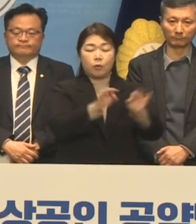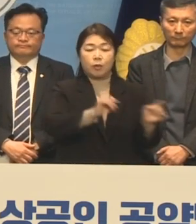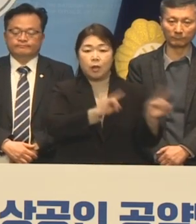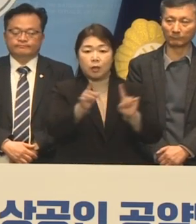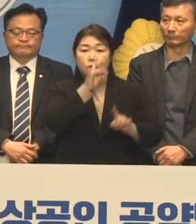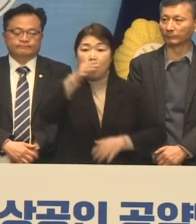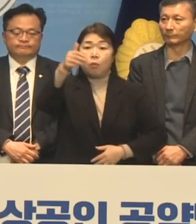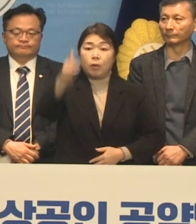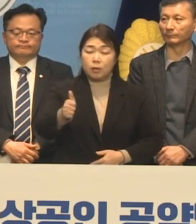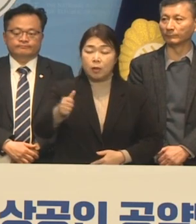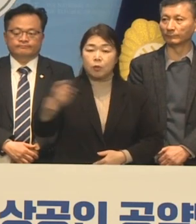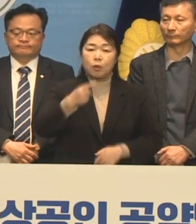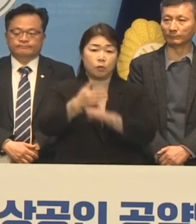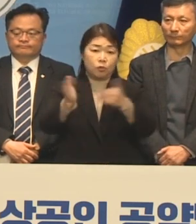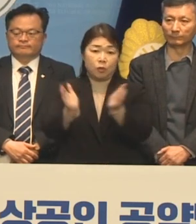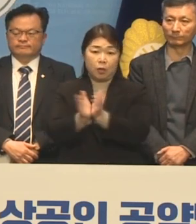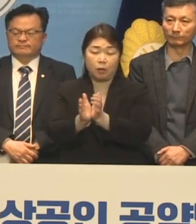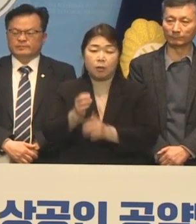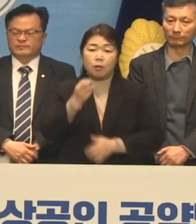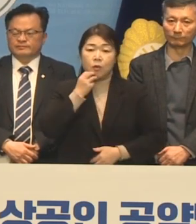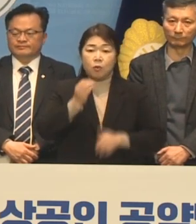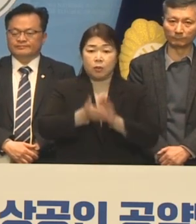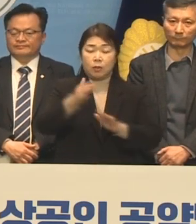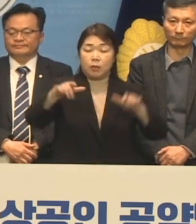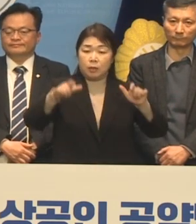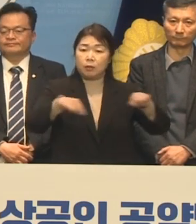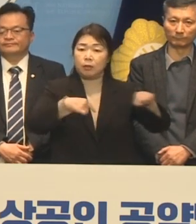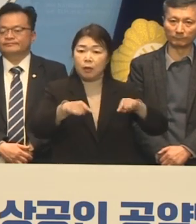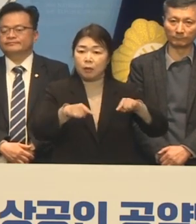한국지역경제살리기중앙회 회장과 더불어민주당 서울시당